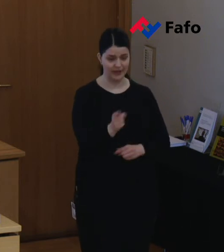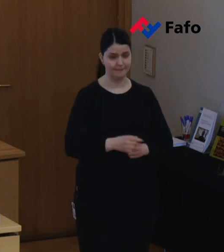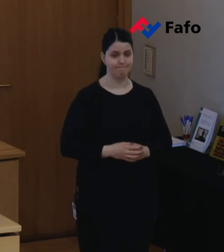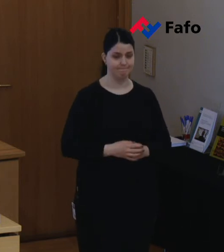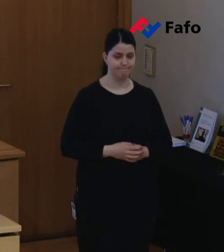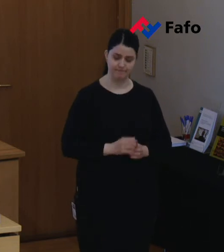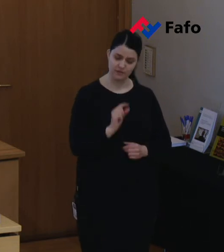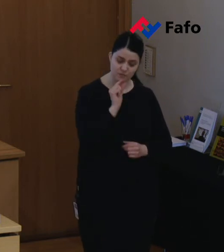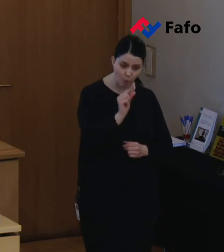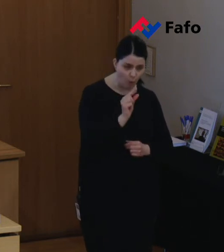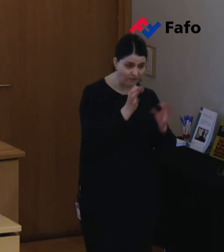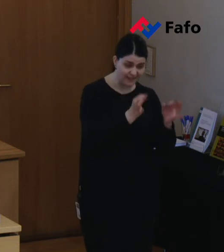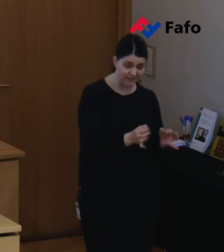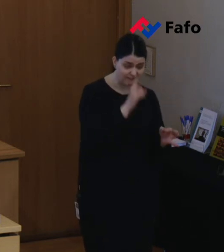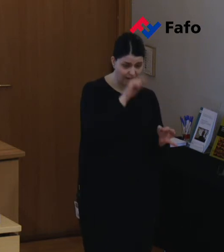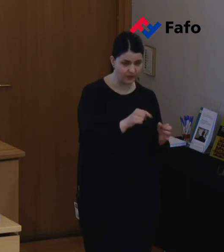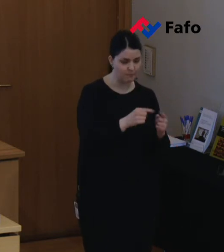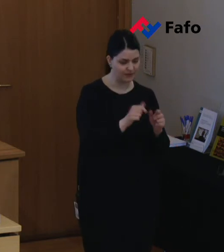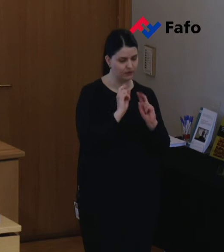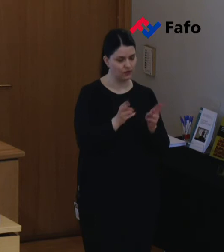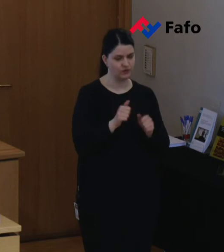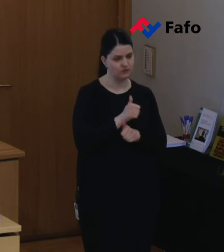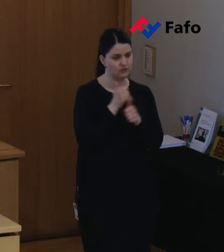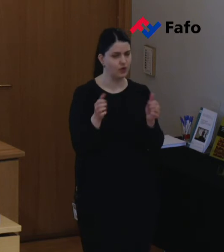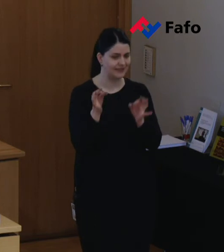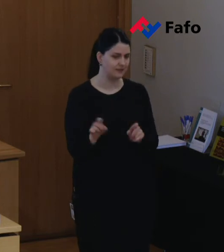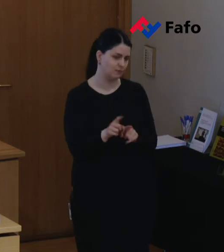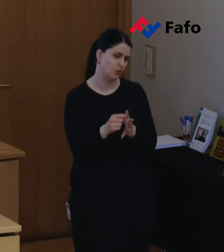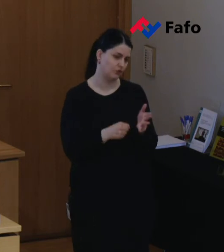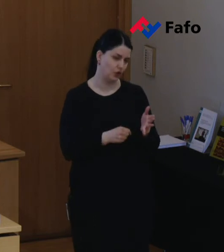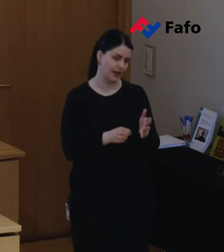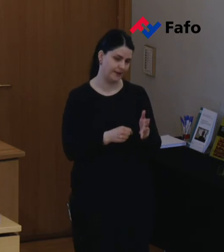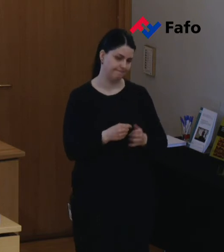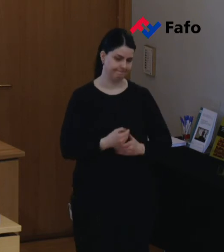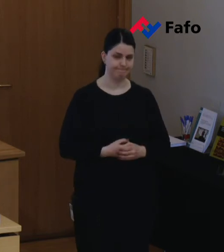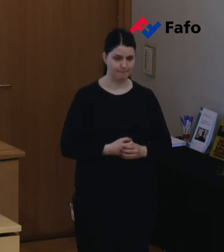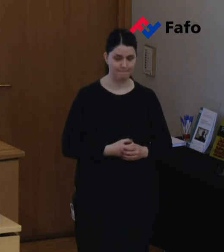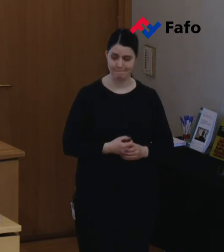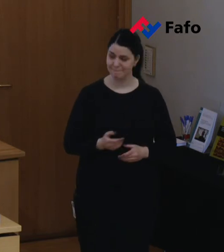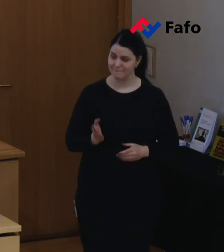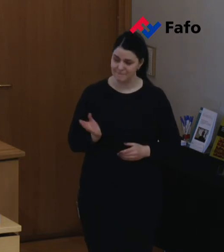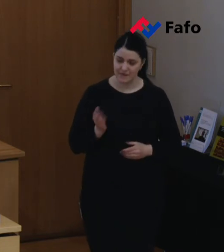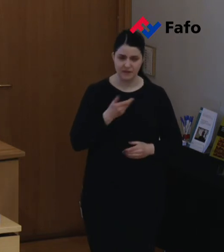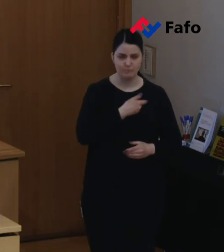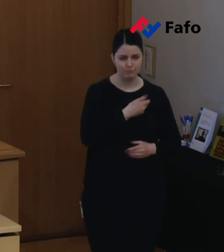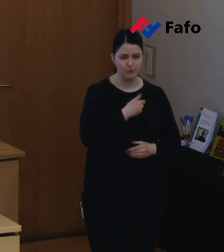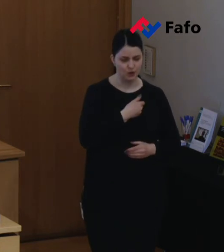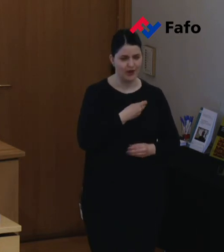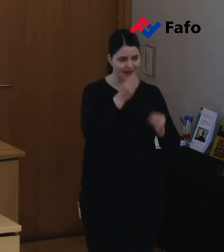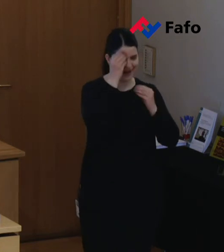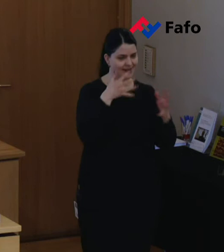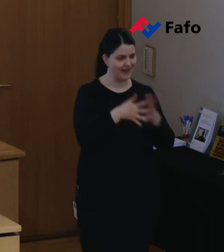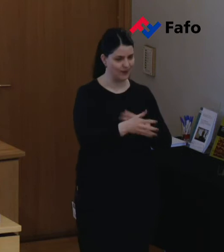det kan være små ting, men det kan også være større ting som har vært utfordrende. Det har vært mye læring å ha vaktmesteren